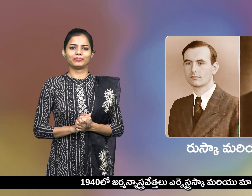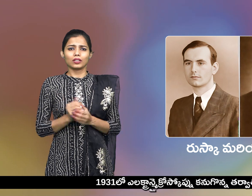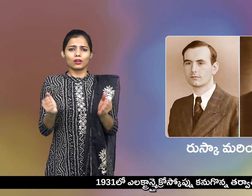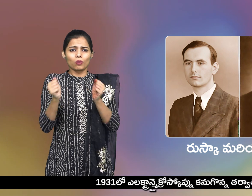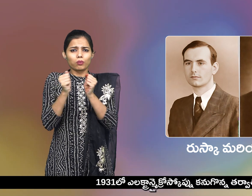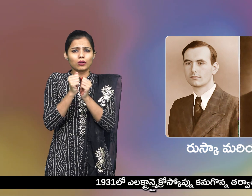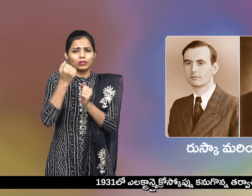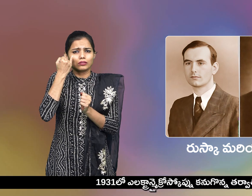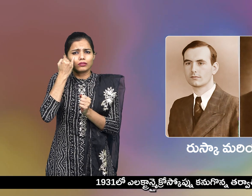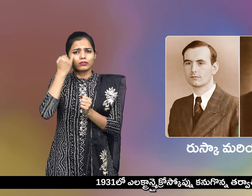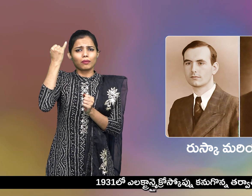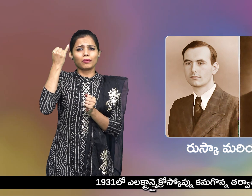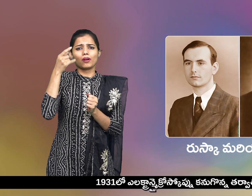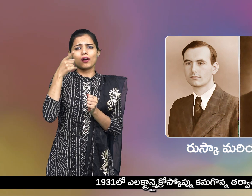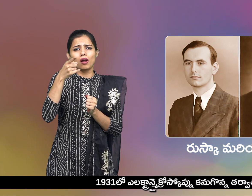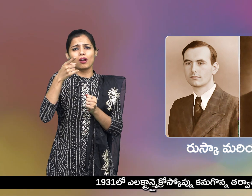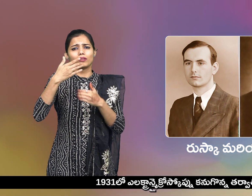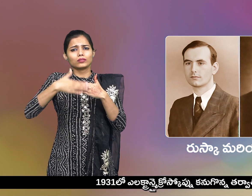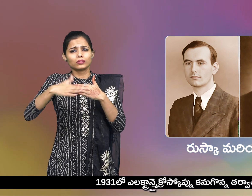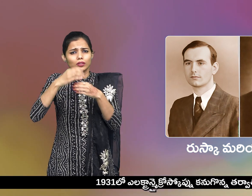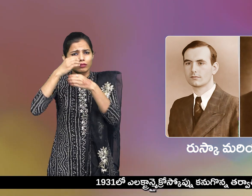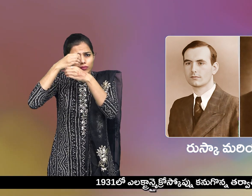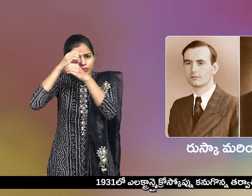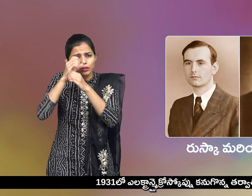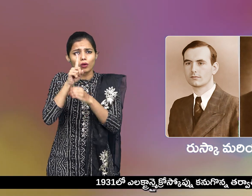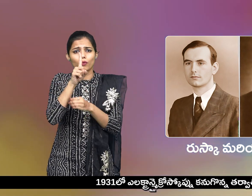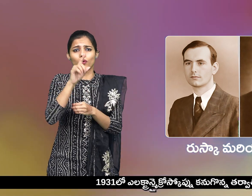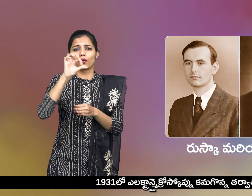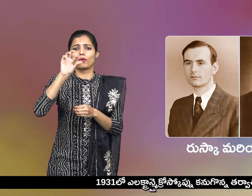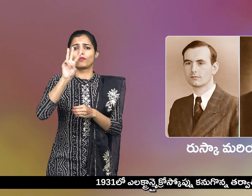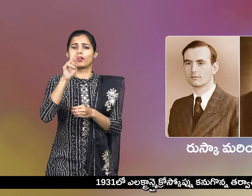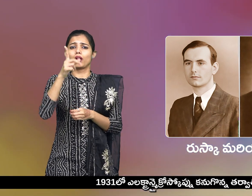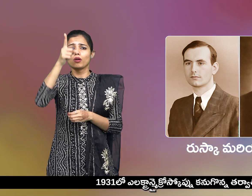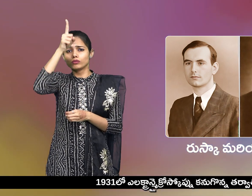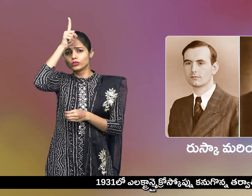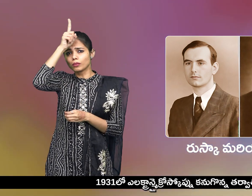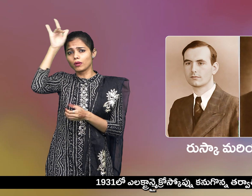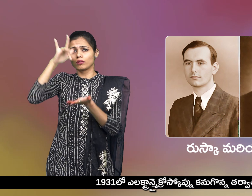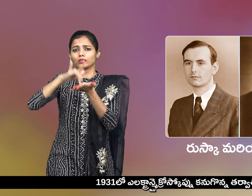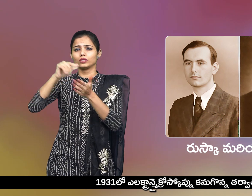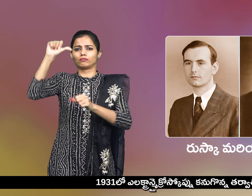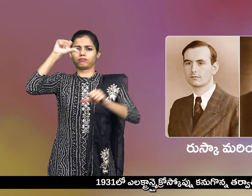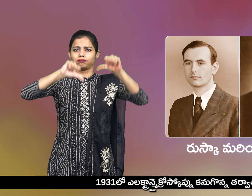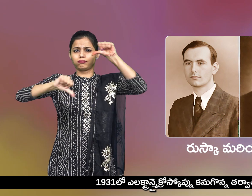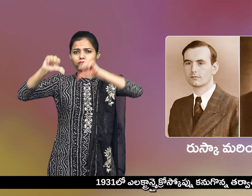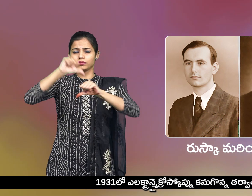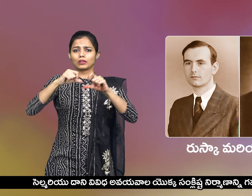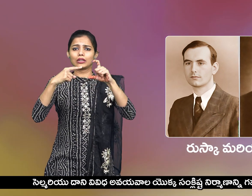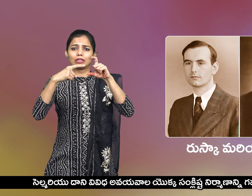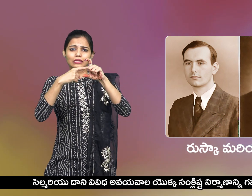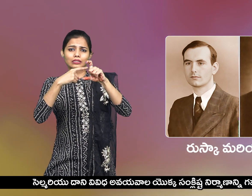నోల్ 1931లో ఎలక్ట్రాన్ మైక్రోస్కోప్ను కనుగొన్న తర్వాత సెల్